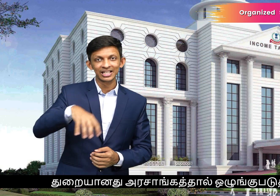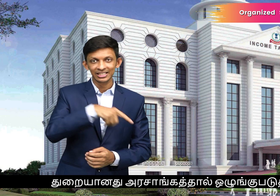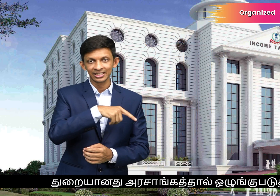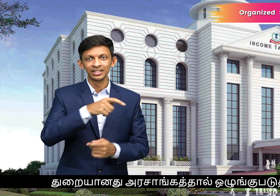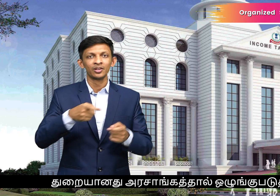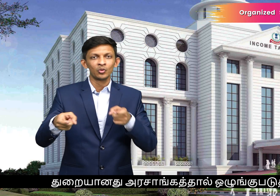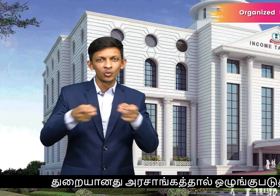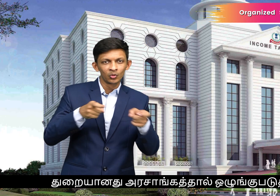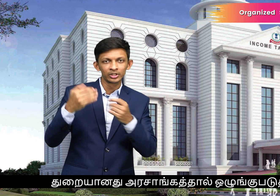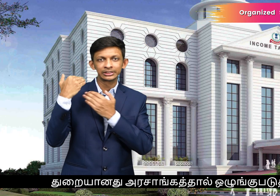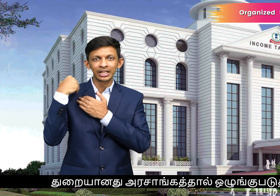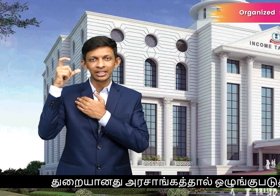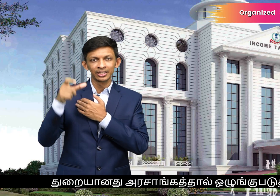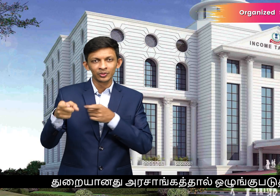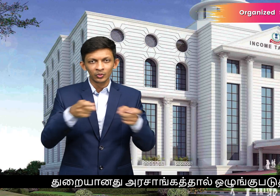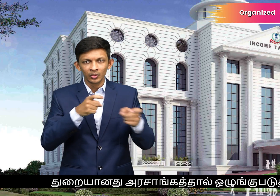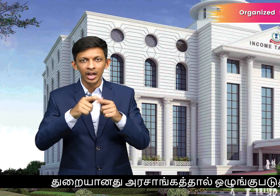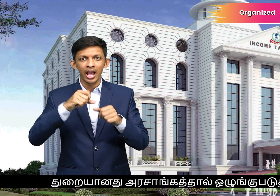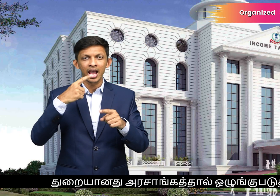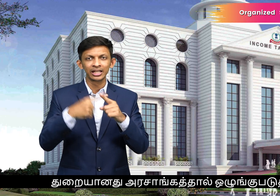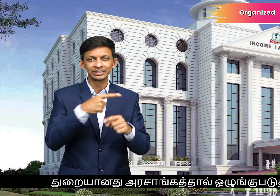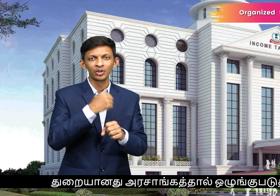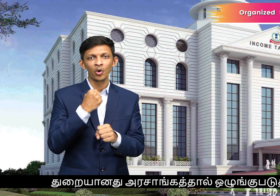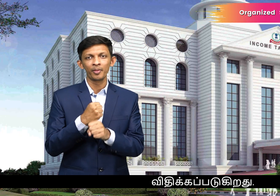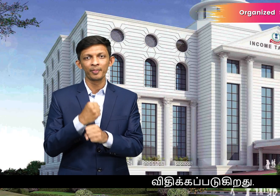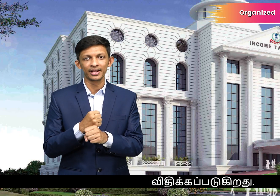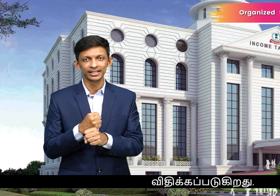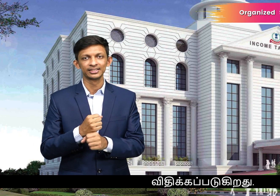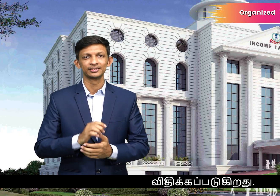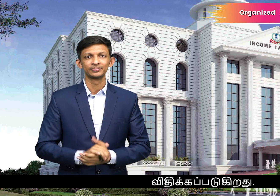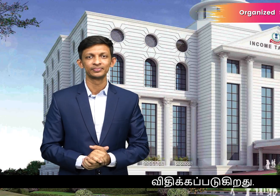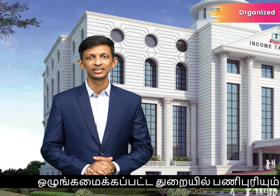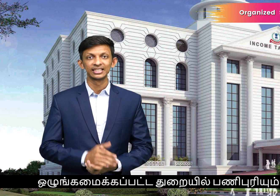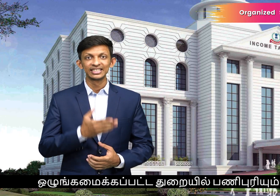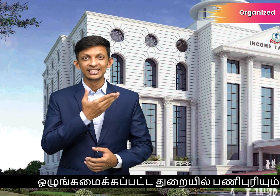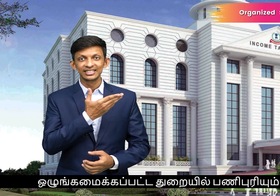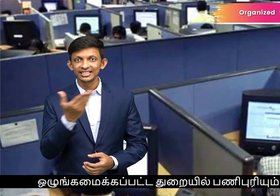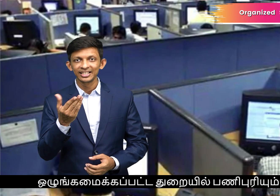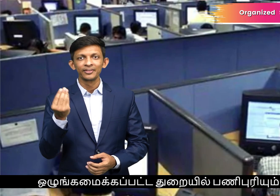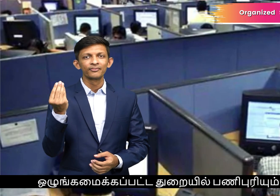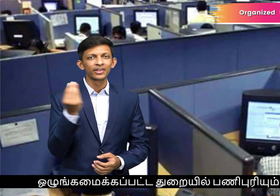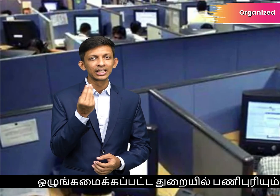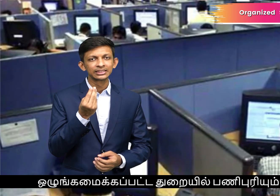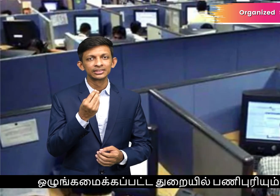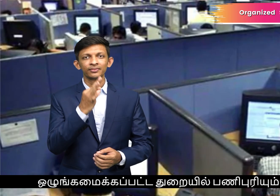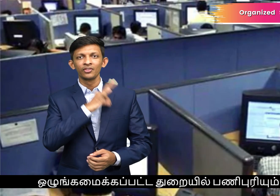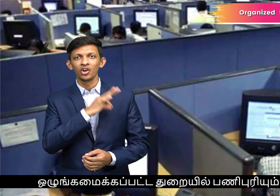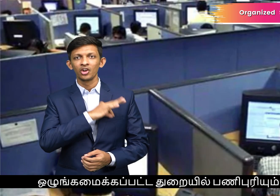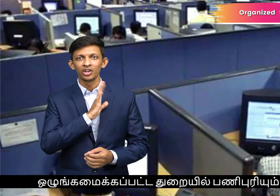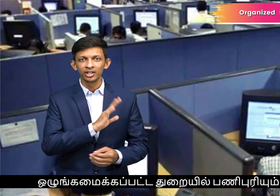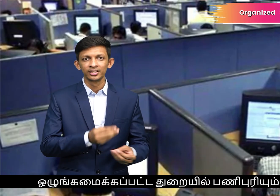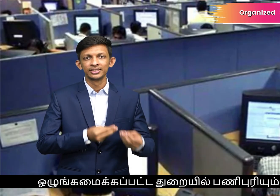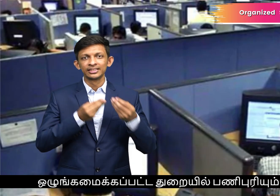துறையானது அரசாங்கத்தால் ஒழுங்குபடுத்தப்பட்டு வரி விதிக்கப்படுகிறது. ஒழுங்கமைக்கப்பட்ட துறையில்